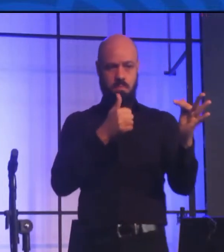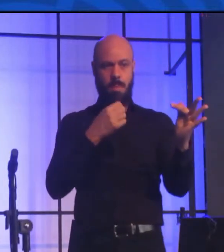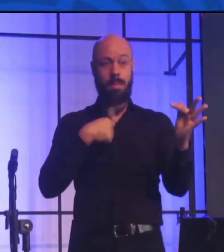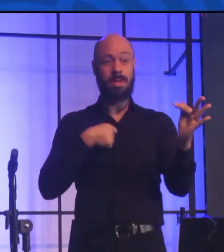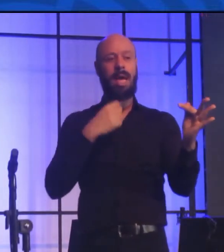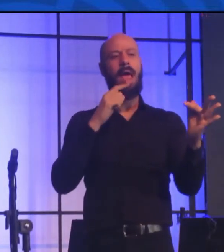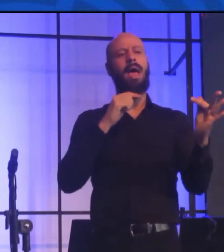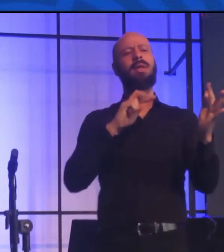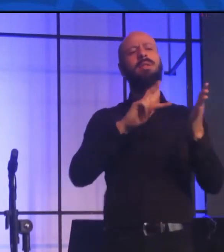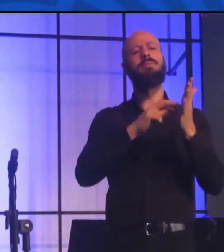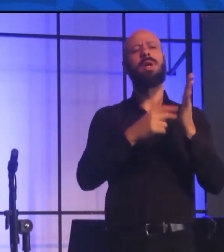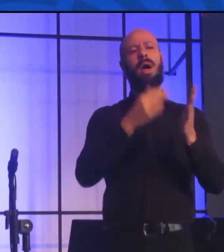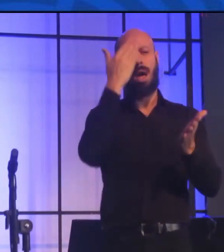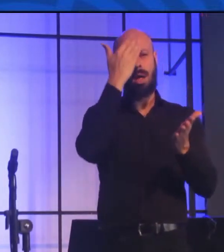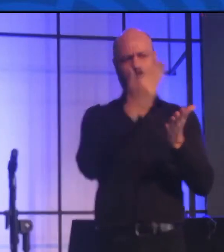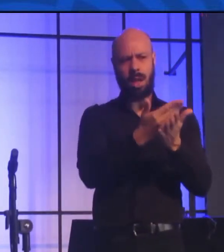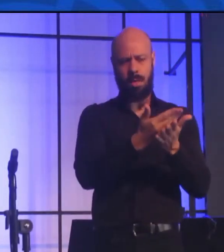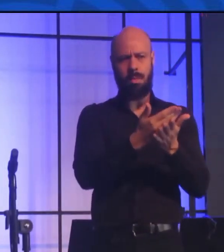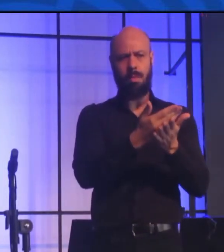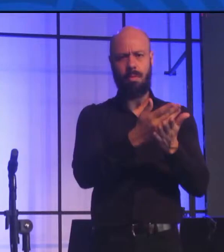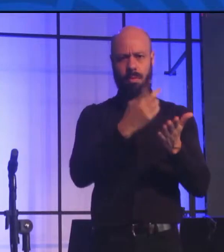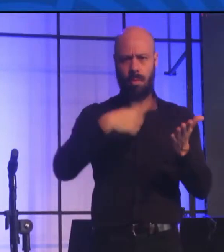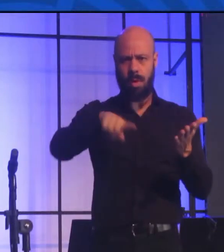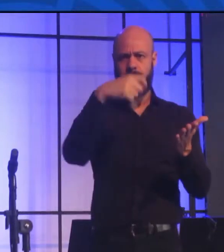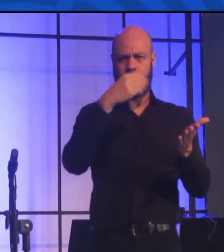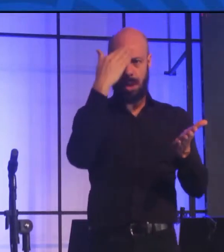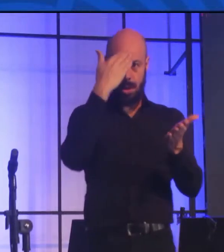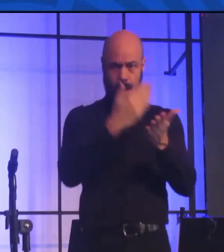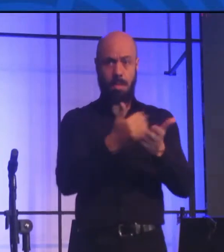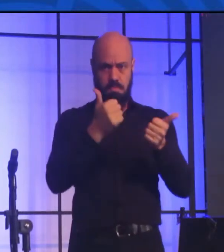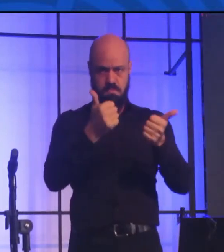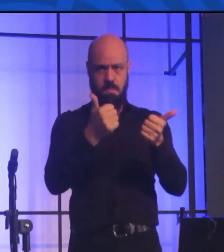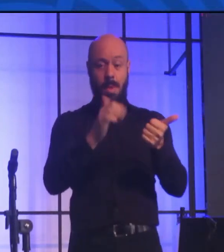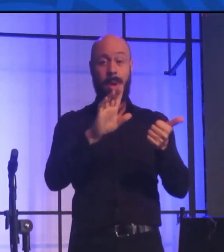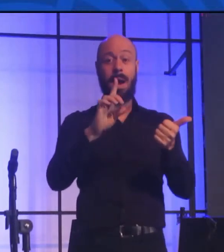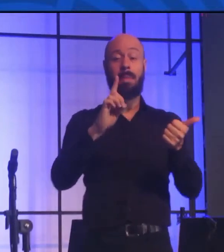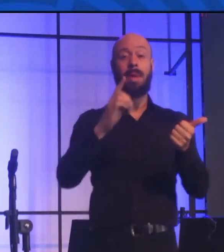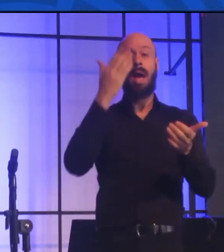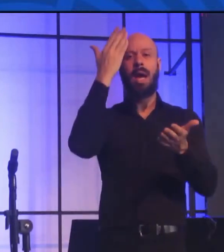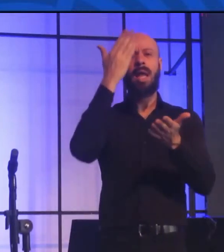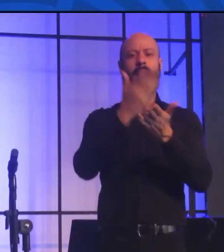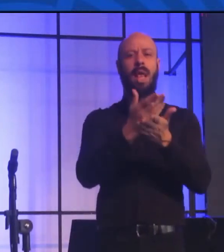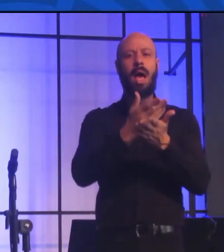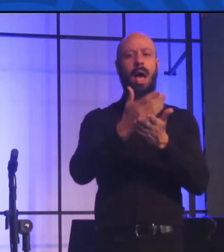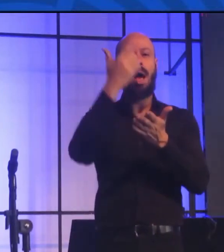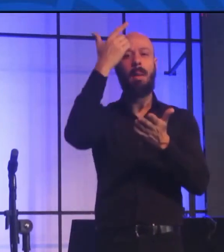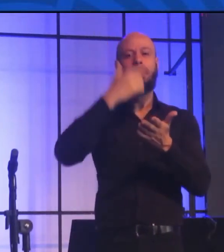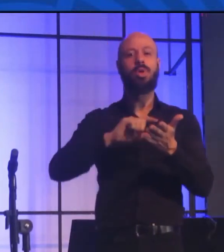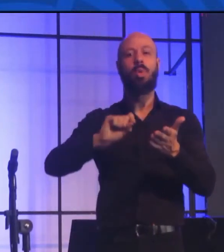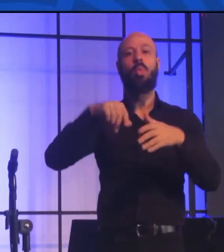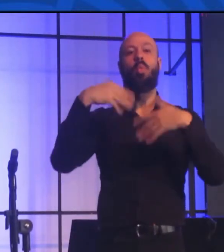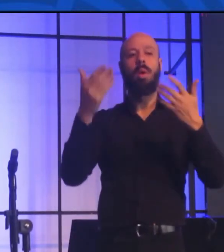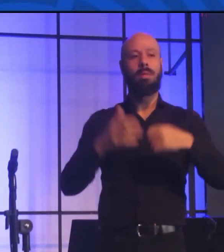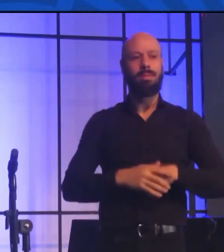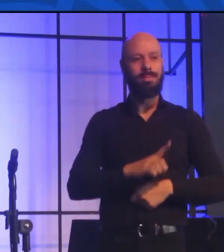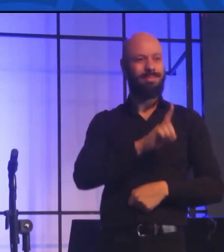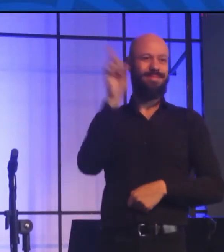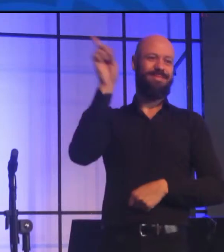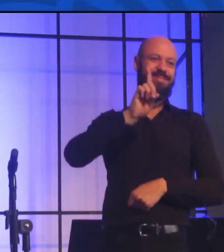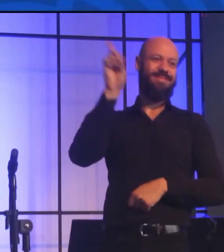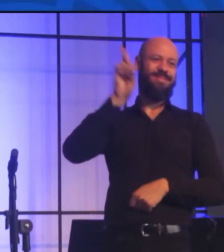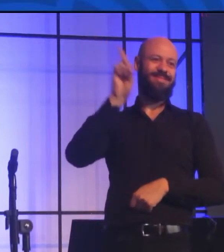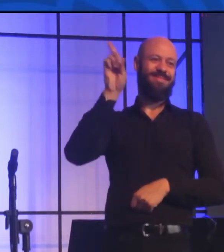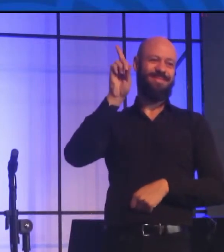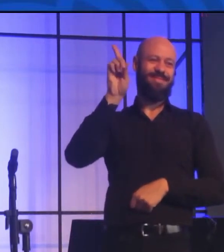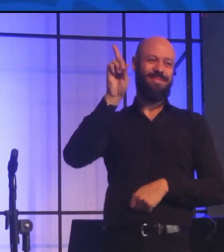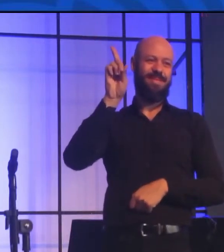fé. Gente, nós precisamos ter a nossa fé alicerçada em Deus. Por isso, o seu plano deve ser: